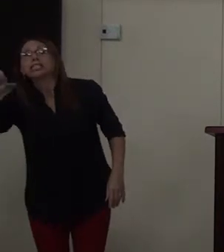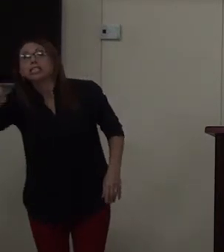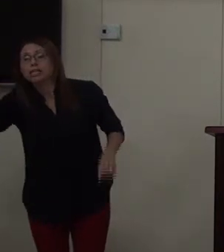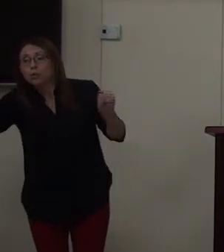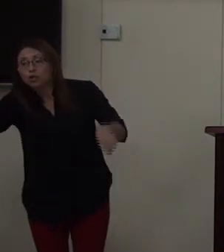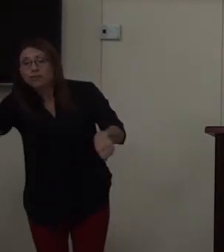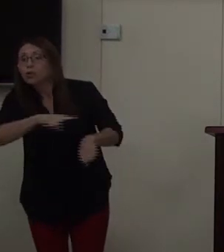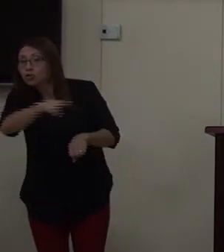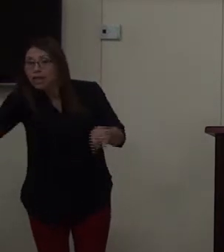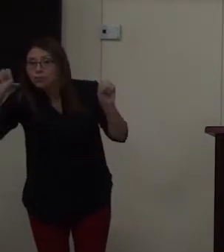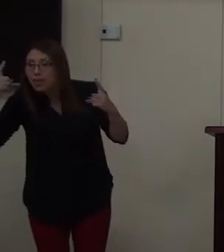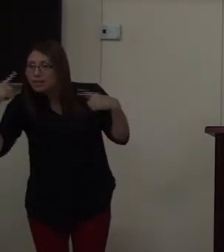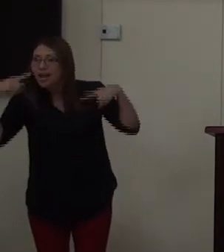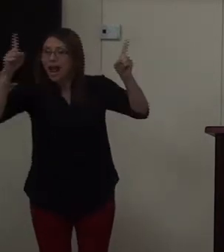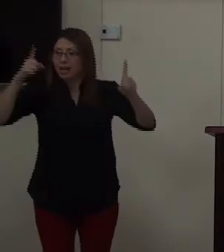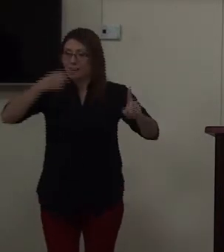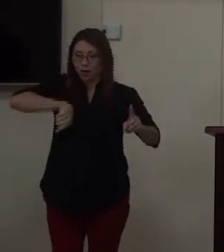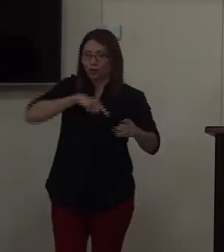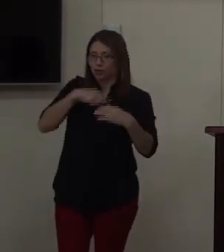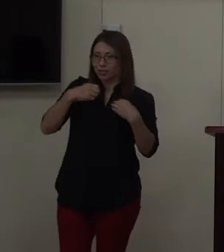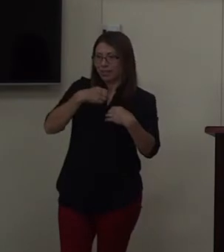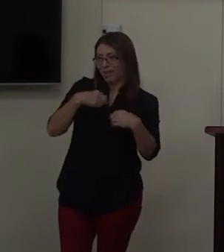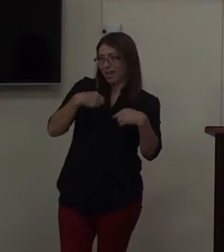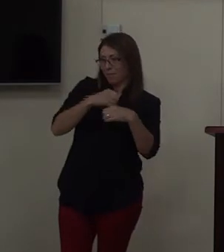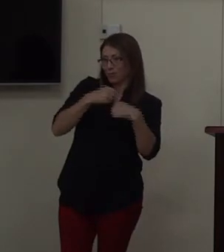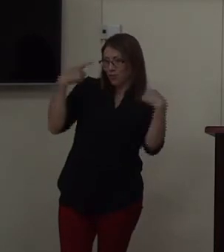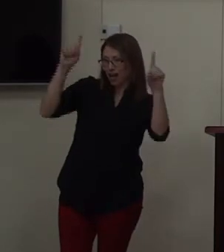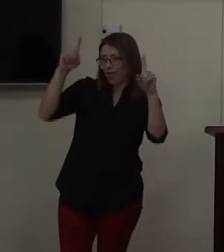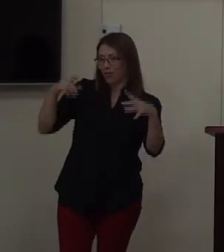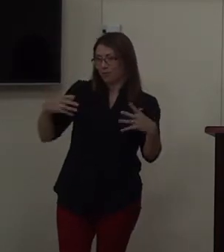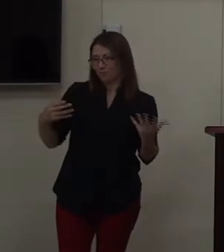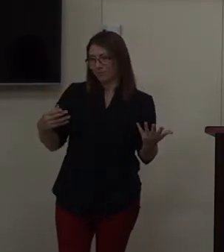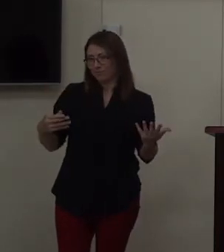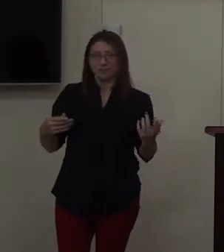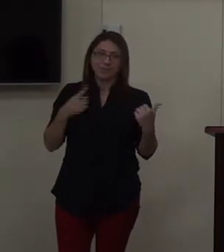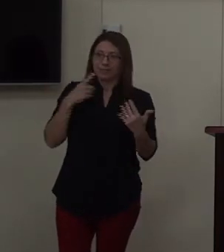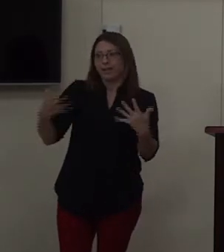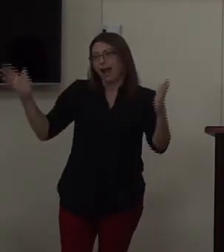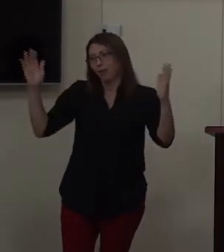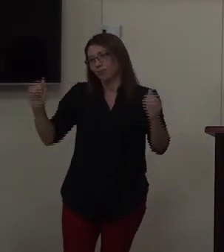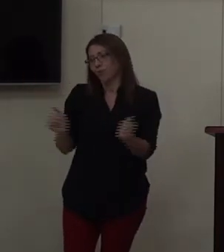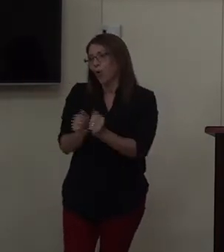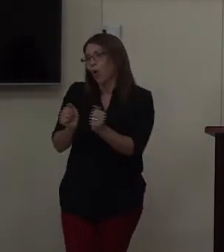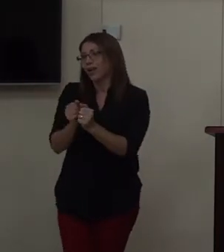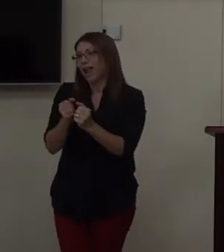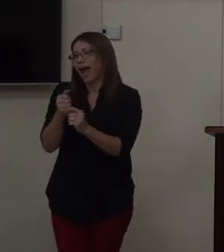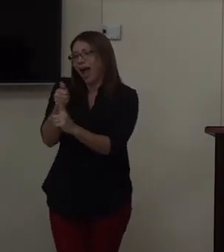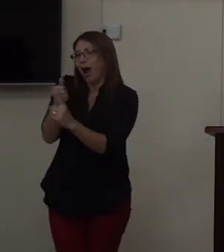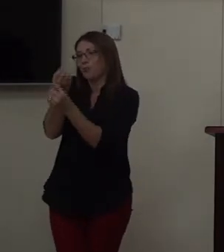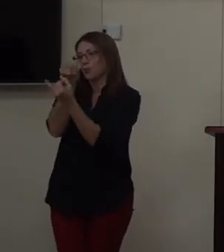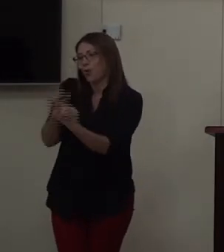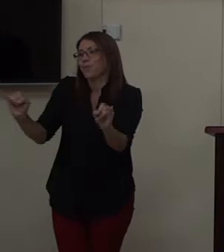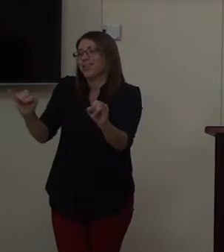nosotros, ustedes pueden lograr lo que nosotros hemos logrado, claro, ¿verdad? Con la autonomía de Cataluña, con la riqueza